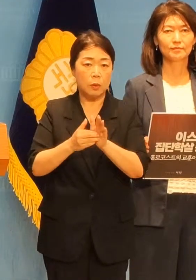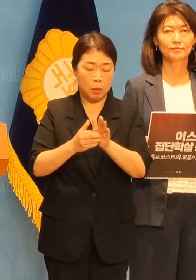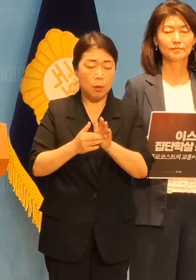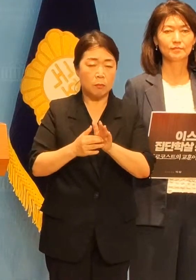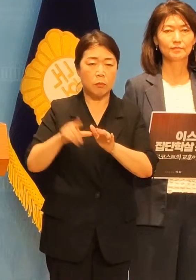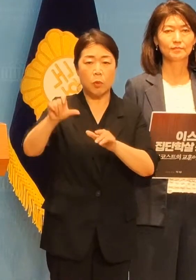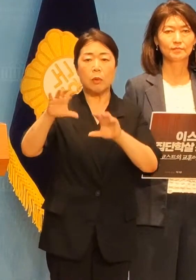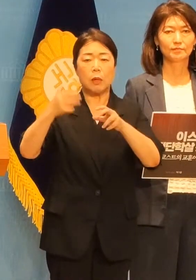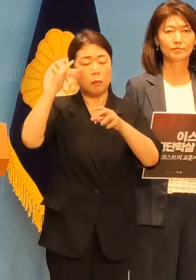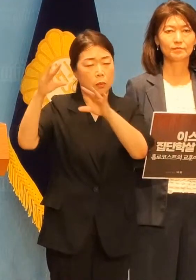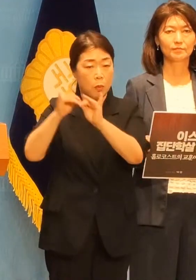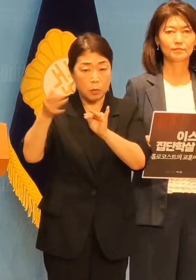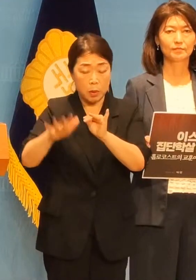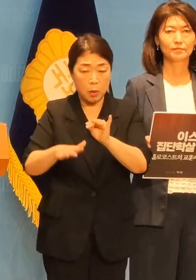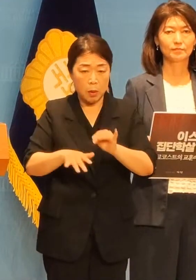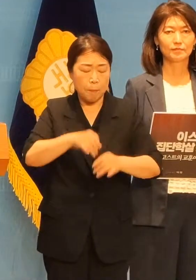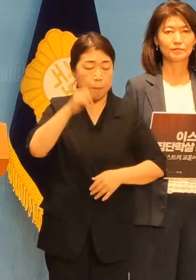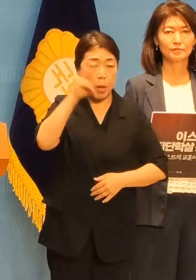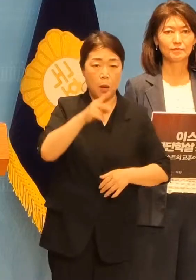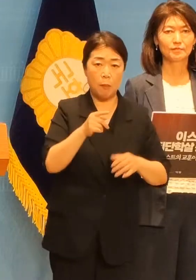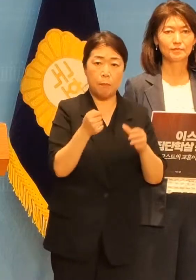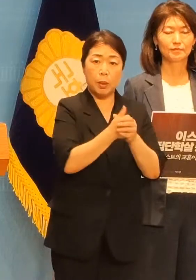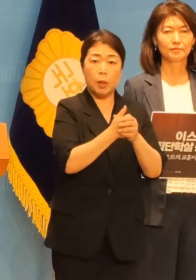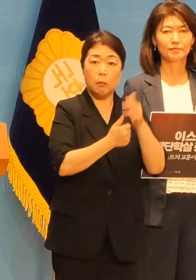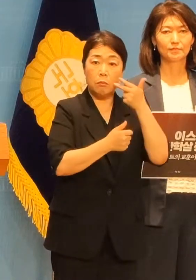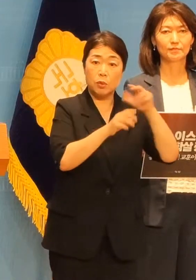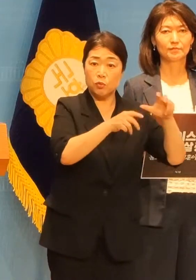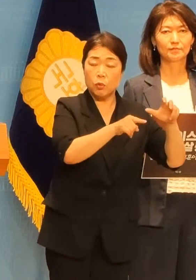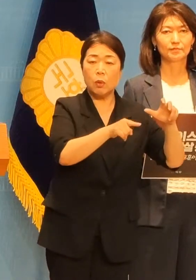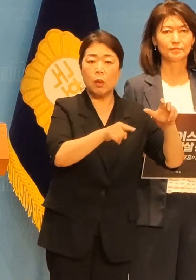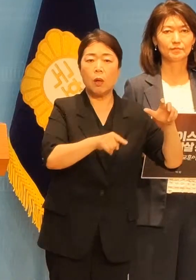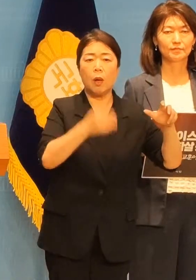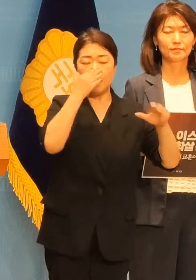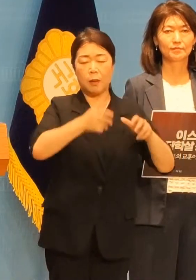네타냐후와 이스라엘의 국방장관을 전범으로 지정했던